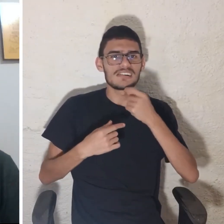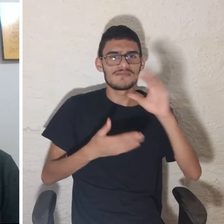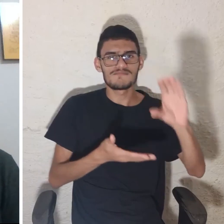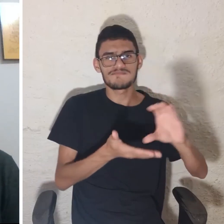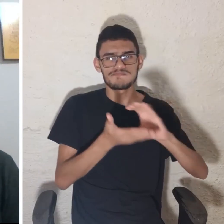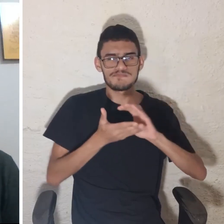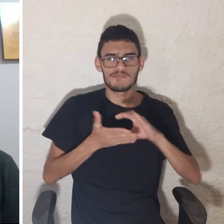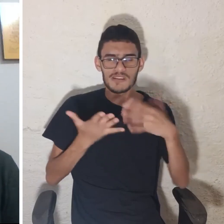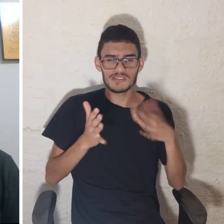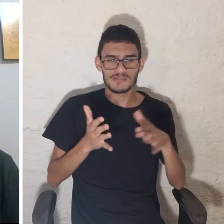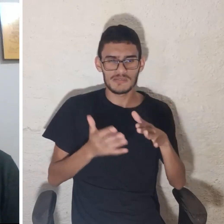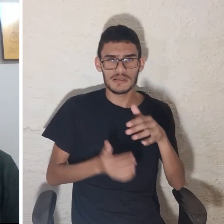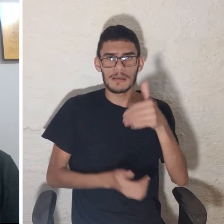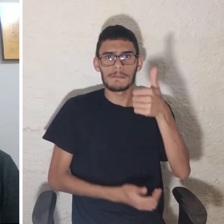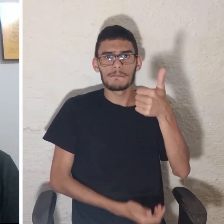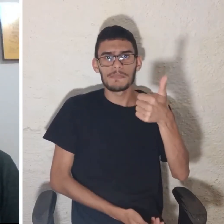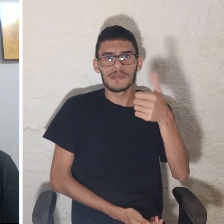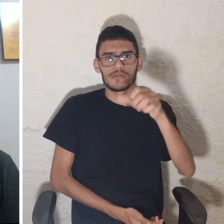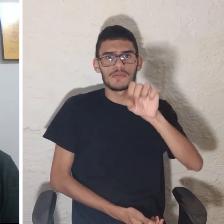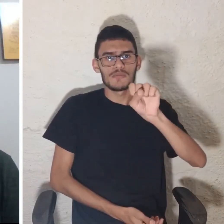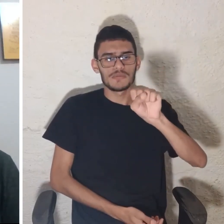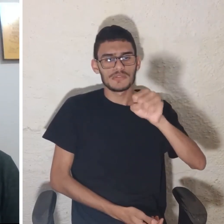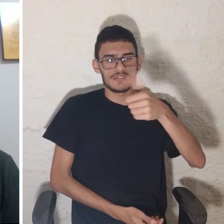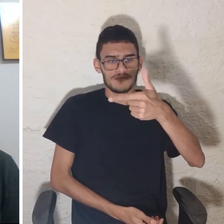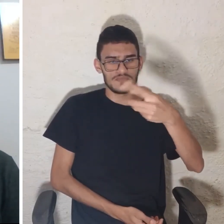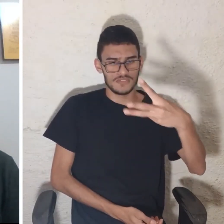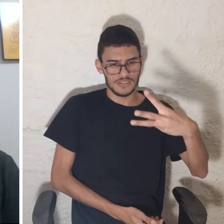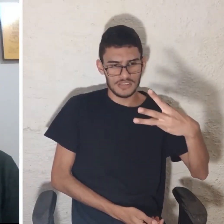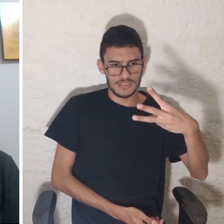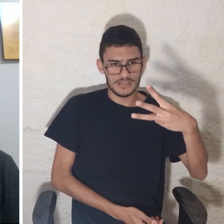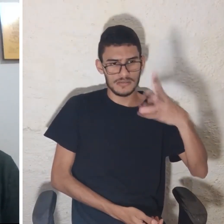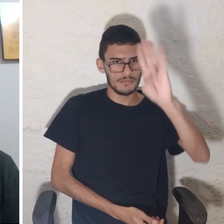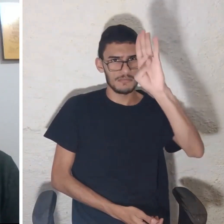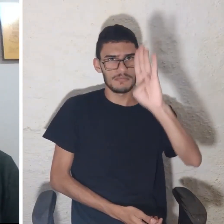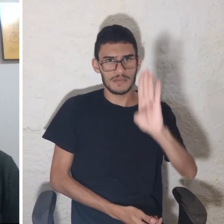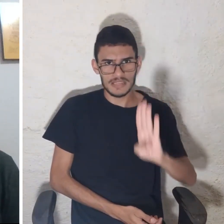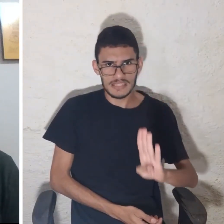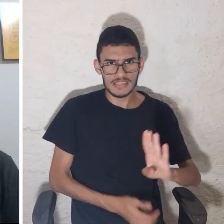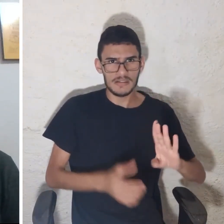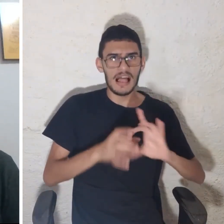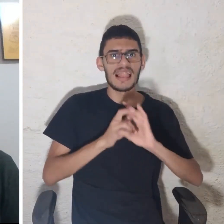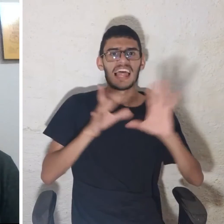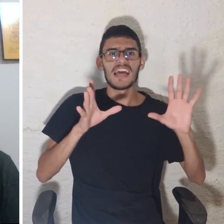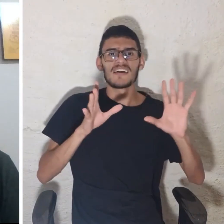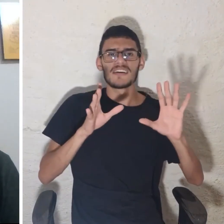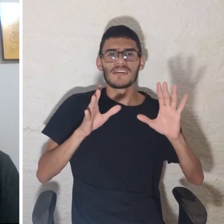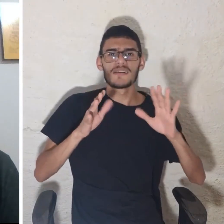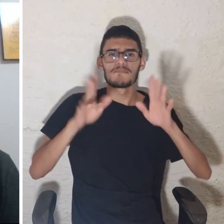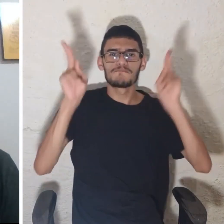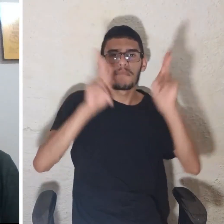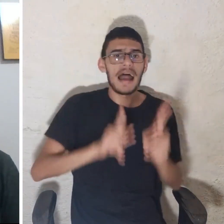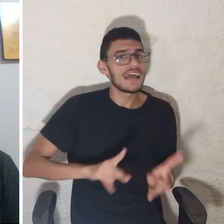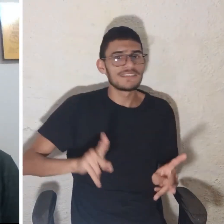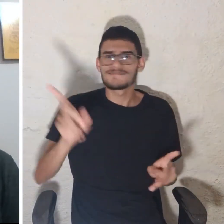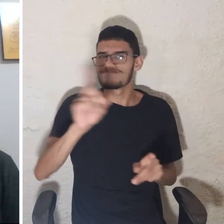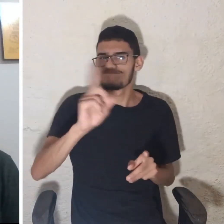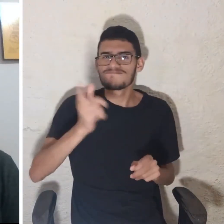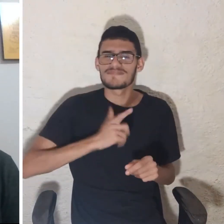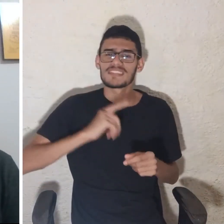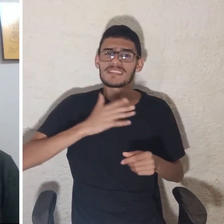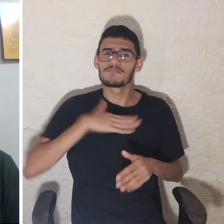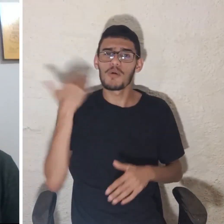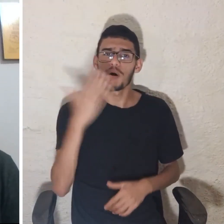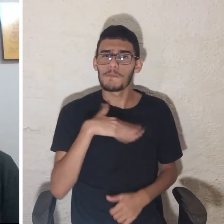ela durou, né, pelo menos até 1823, né? Então a independência do Brasil não foi pacífica, né? A independência ou morte teve,